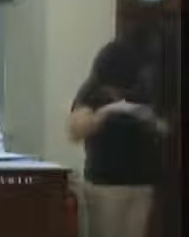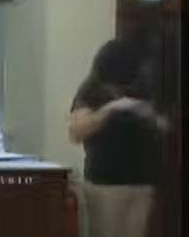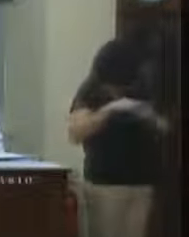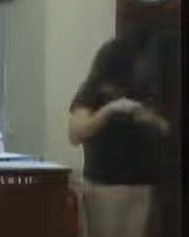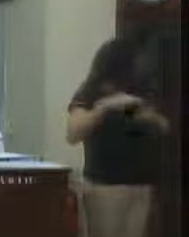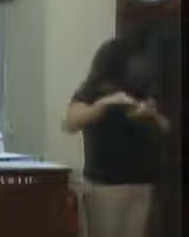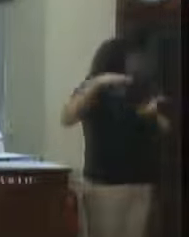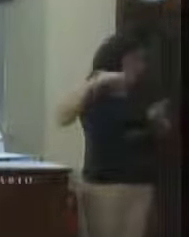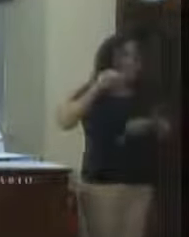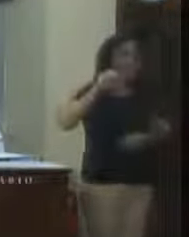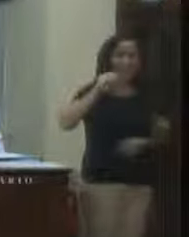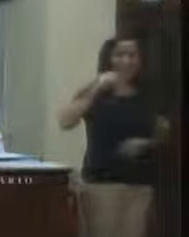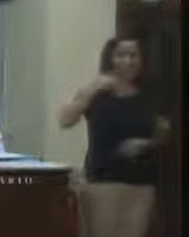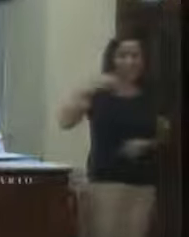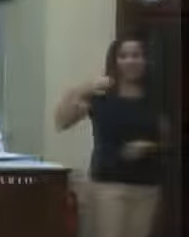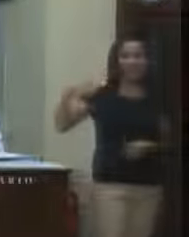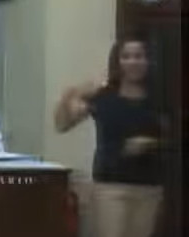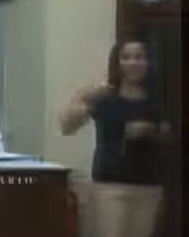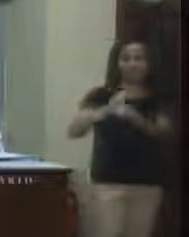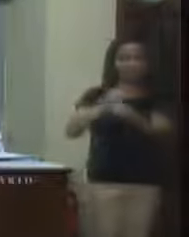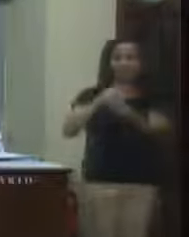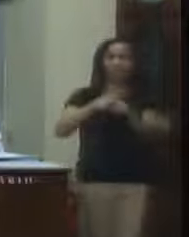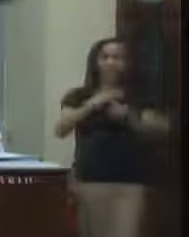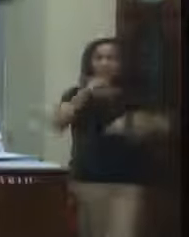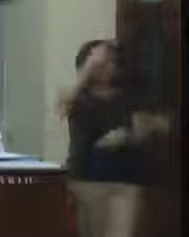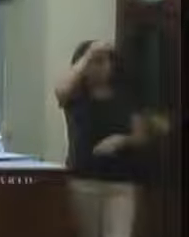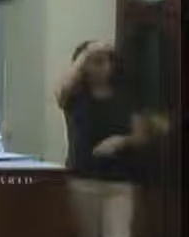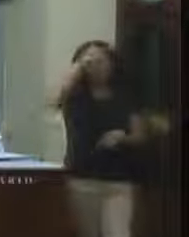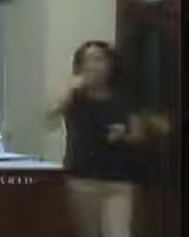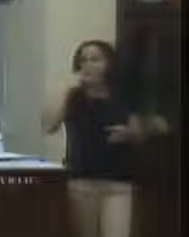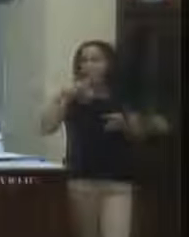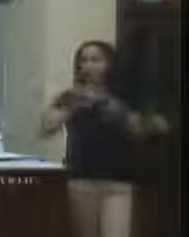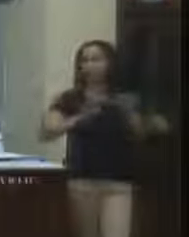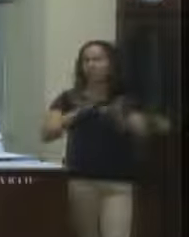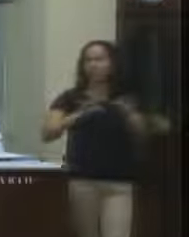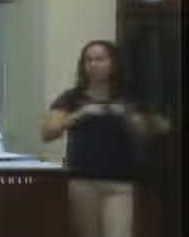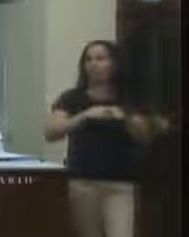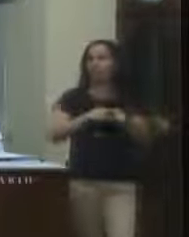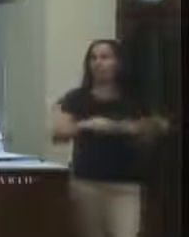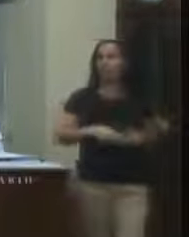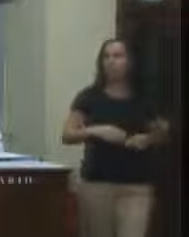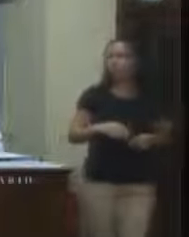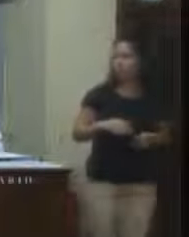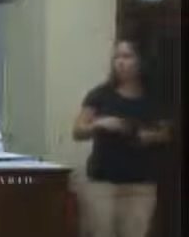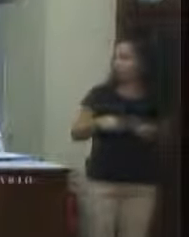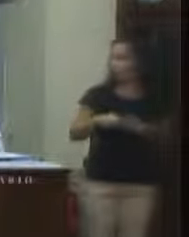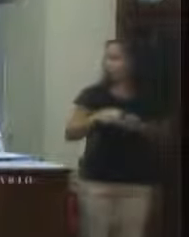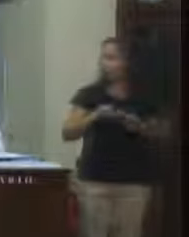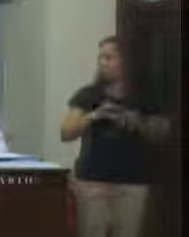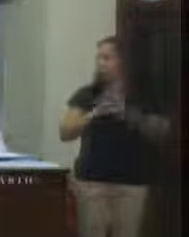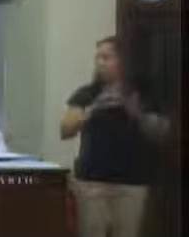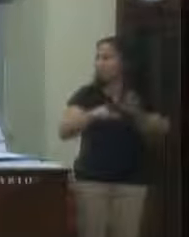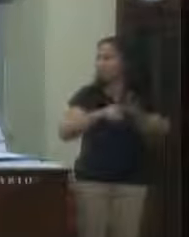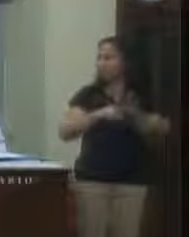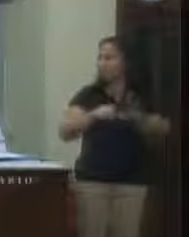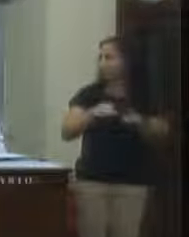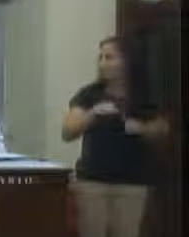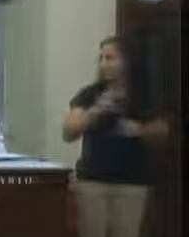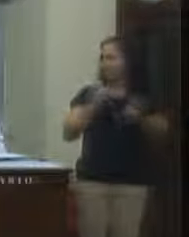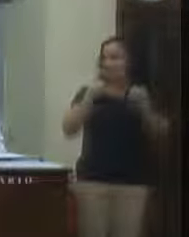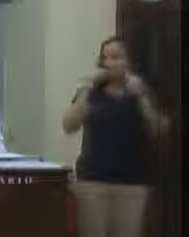mensagem 044/2018, Poder Executivo. Dispõe sobre a organização de entidade representativa dos estudantes de